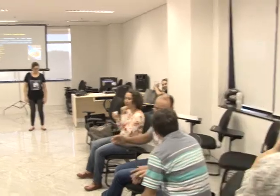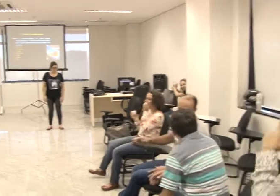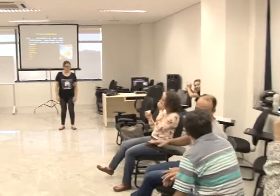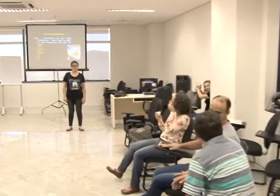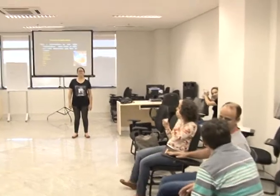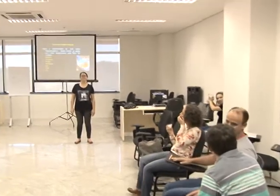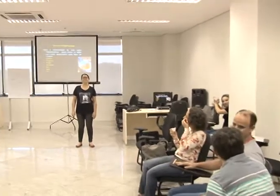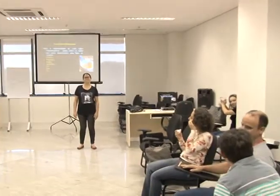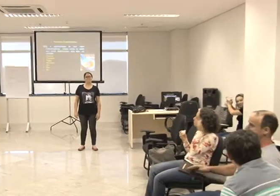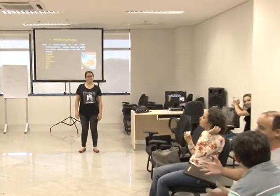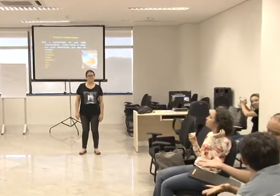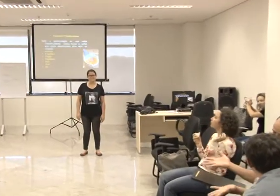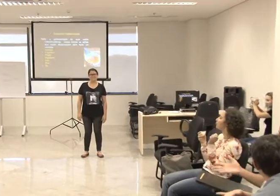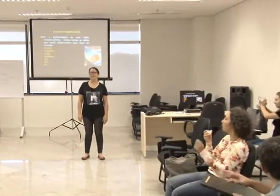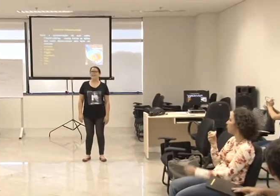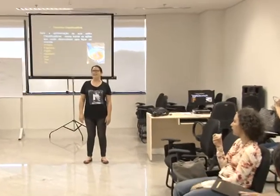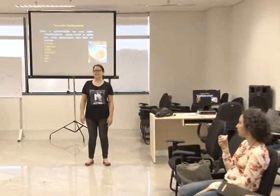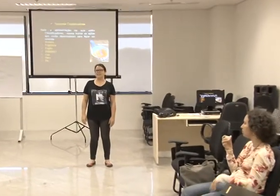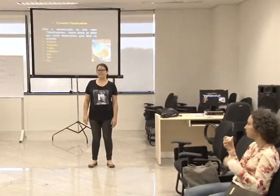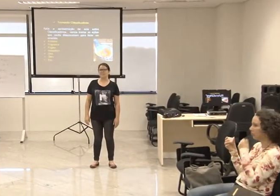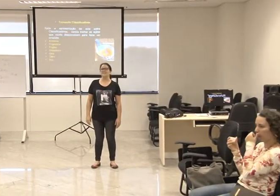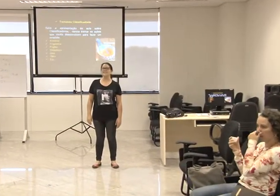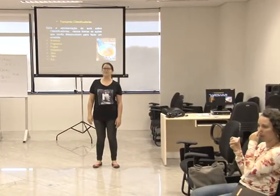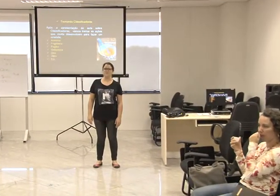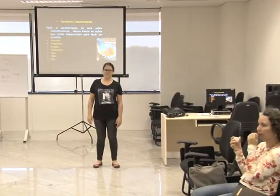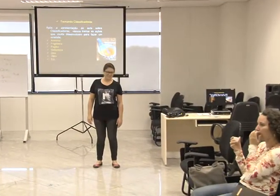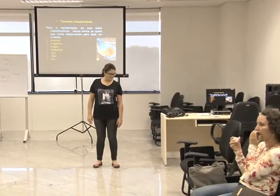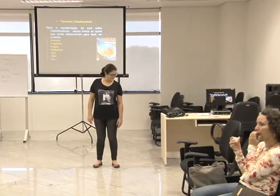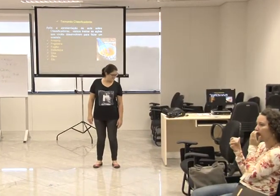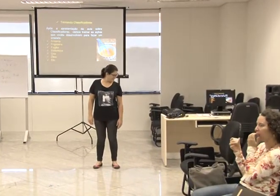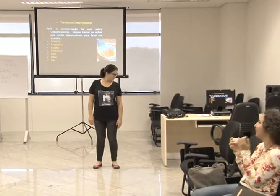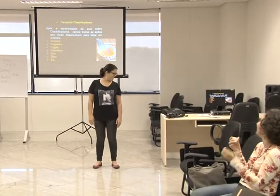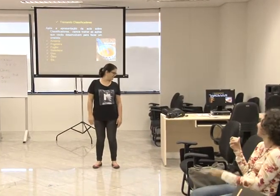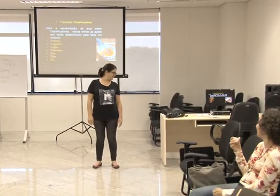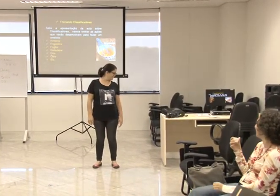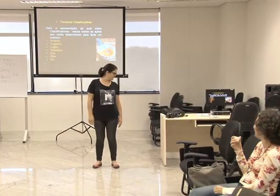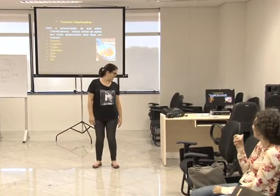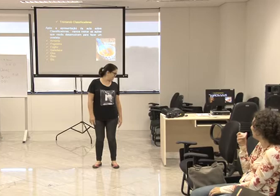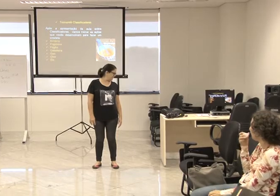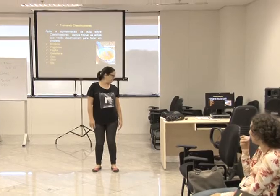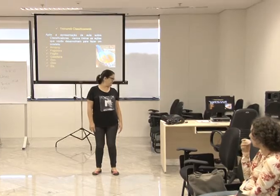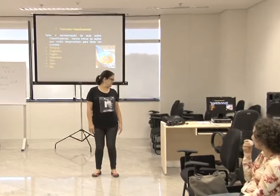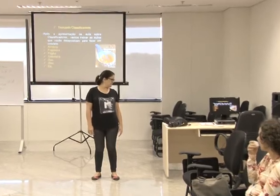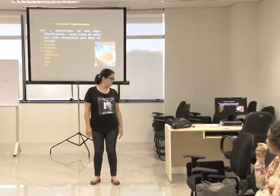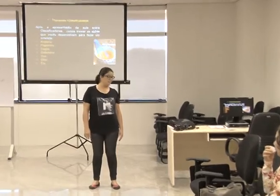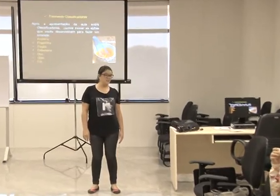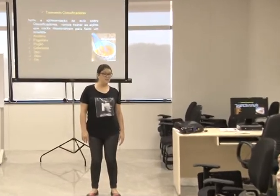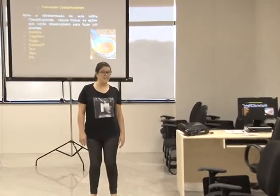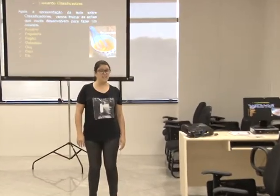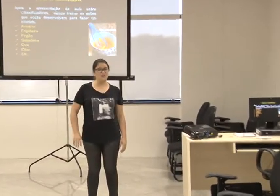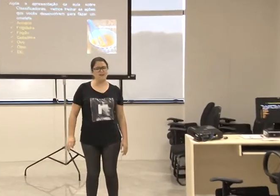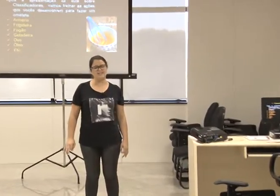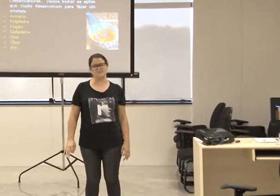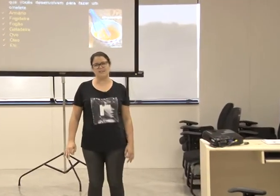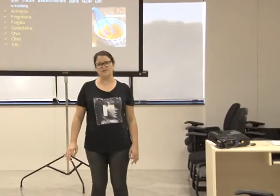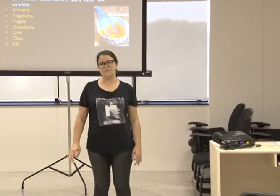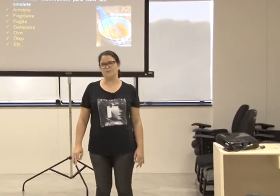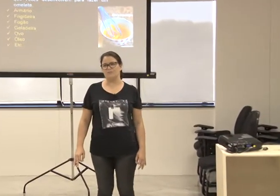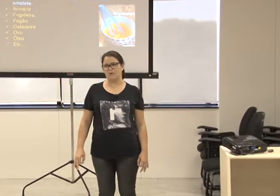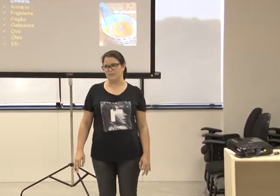Vou fazer a minha parte. Exato, tem sido feita. Tem sido feita. Luciana não quer ser mais do primo pobre.